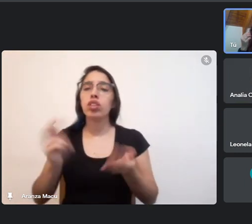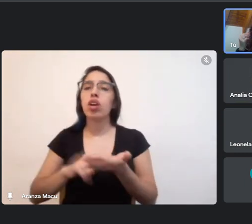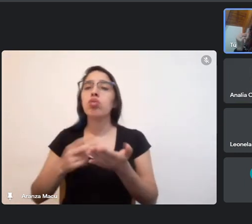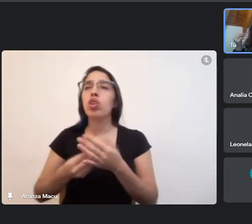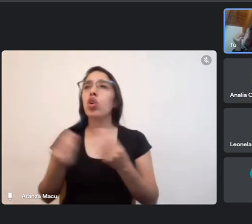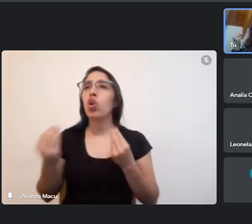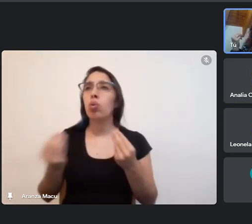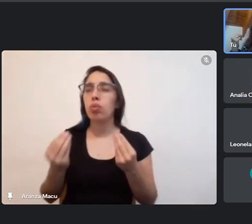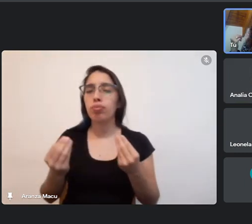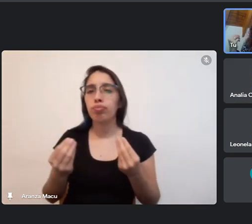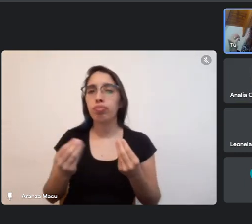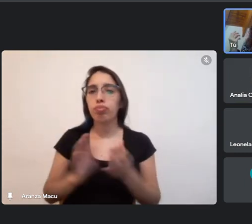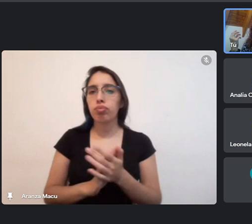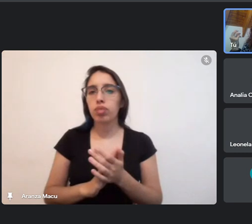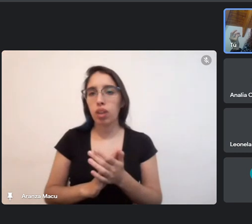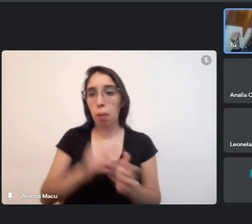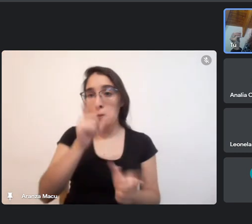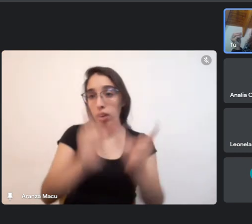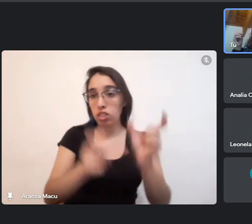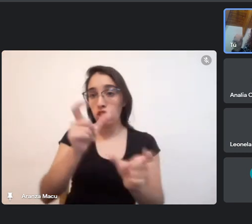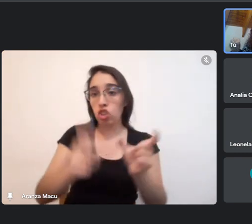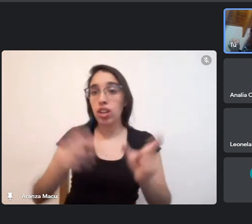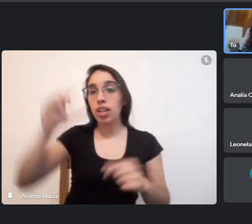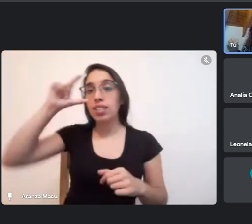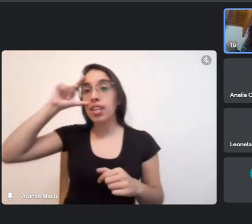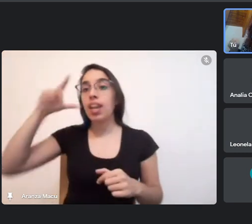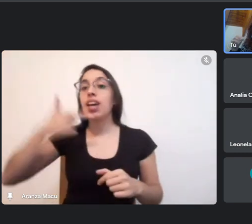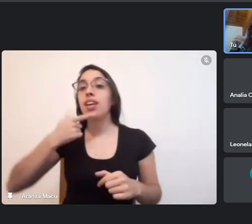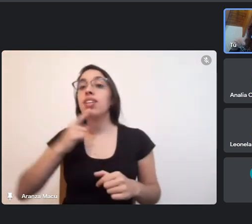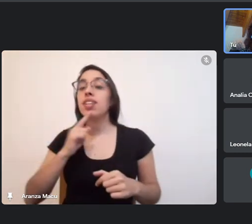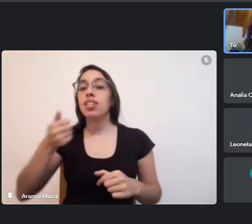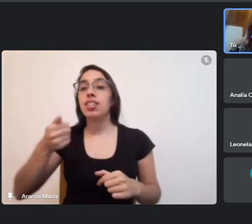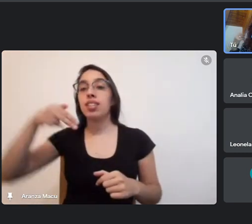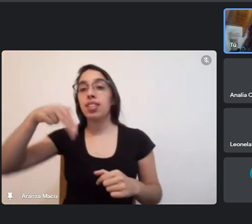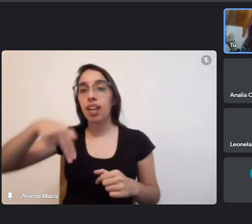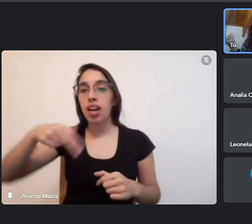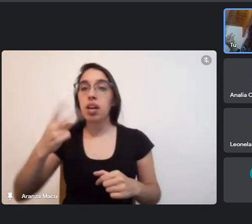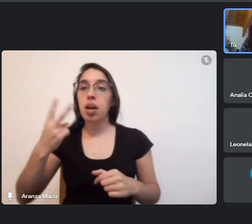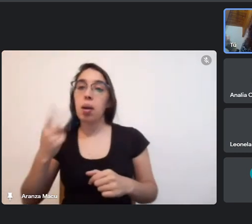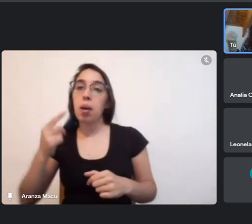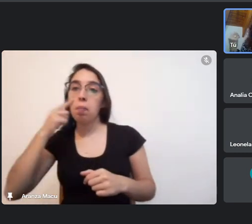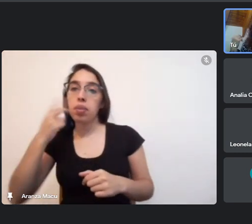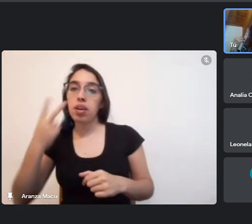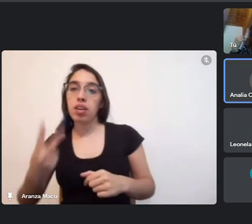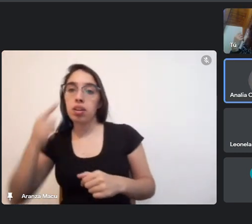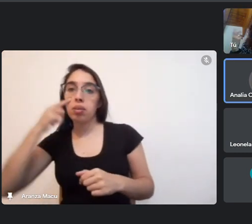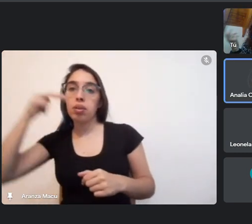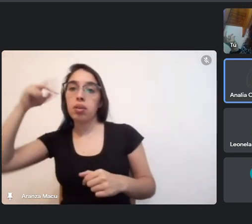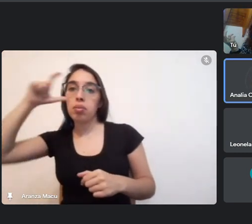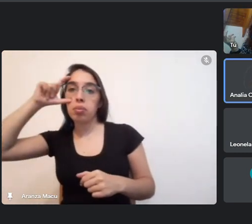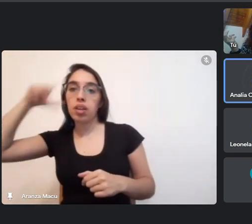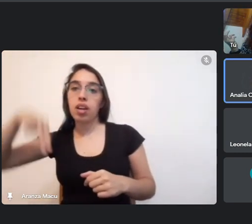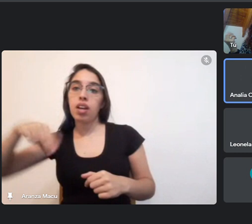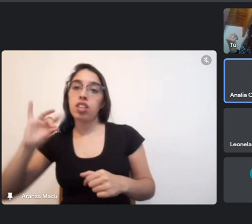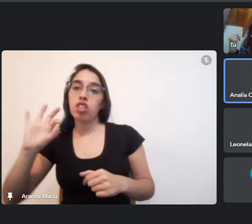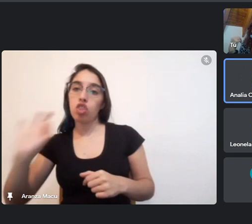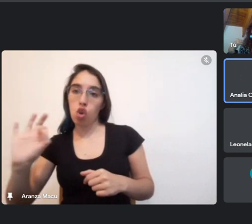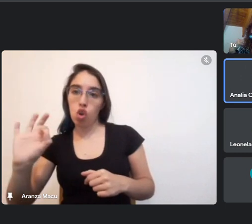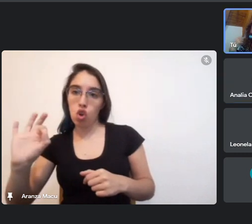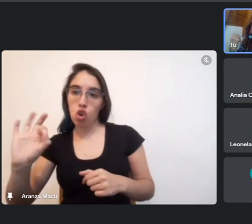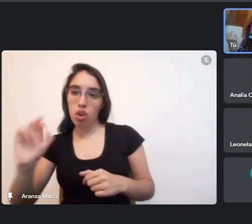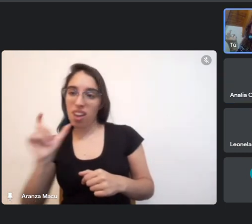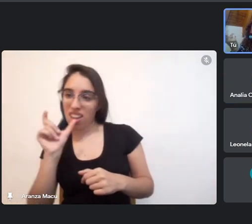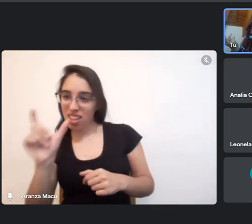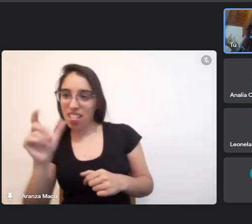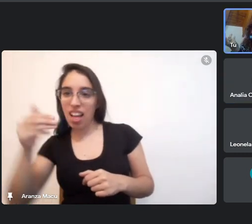viviendo. Viviendo. ING después del verbo to be se lee ando, endo. Están viviendo. ¿Cuál de los